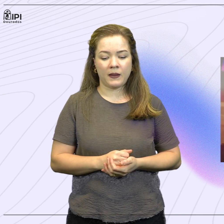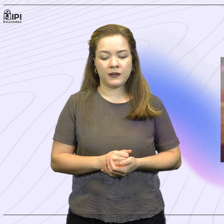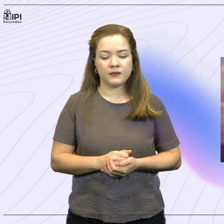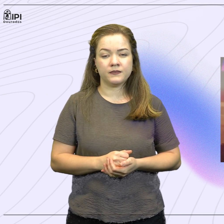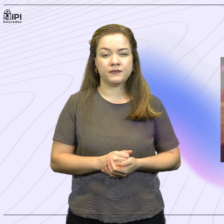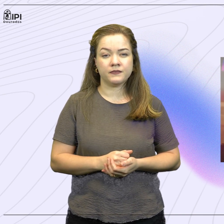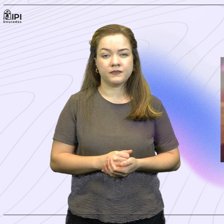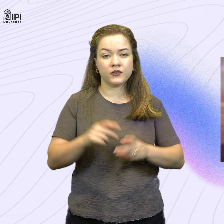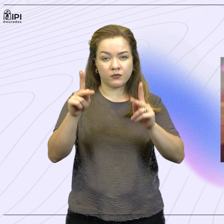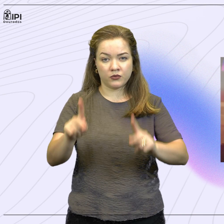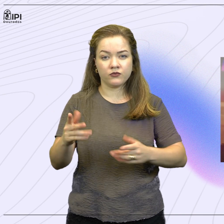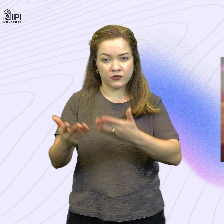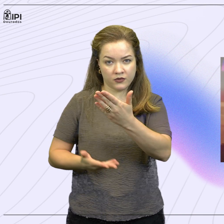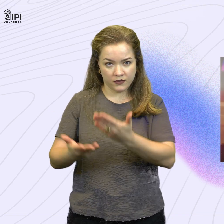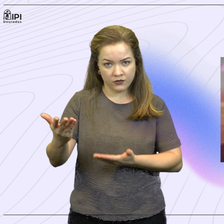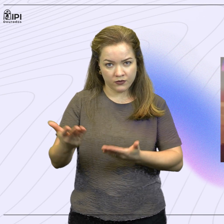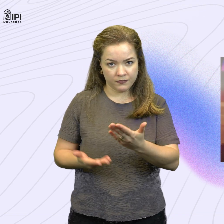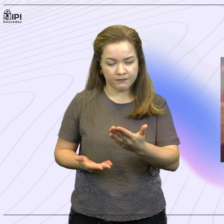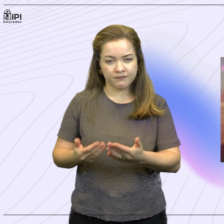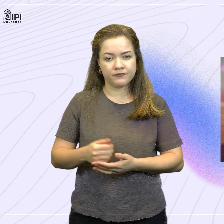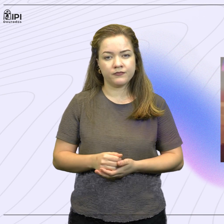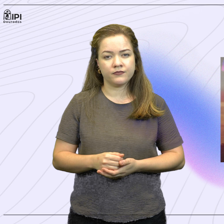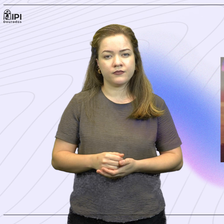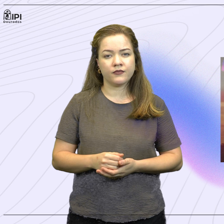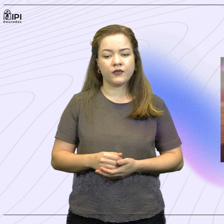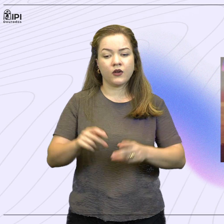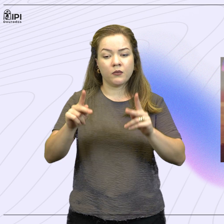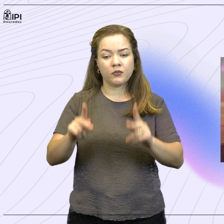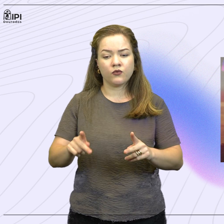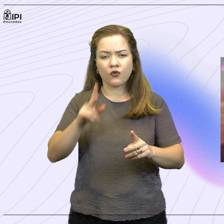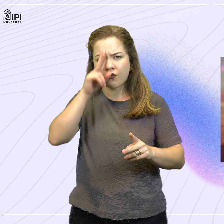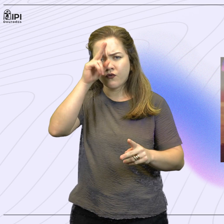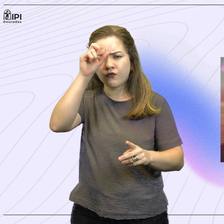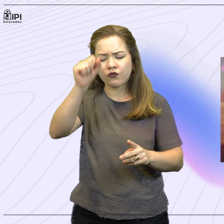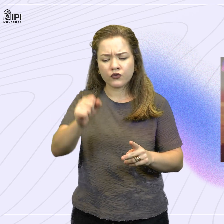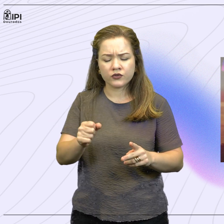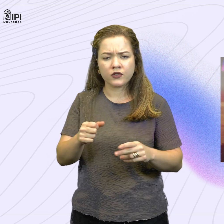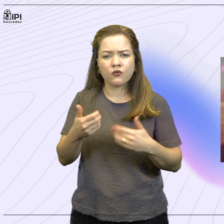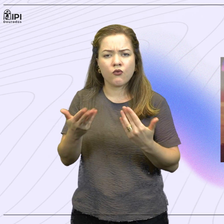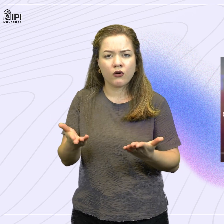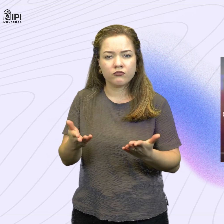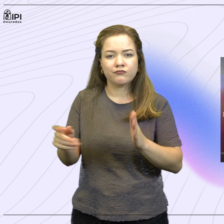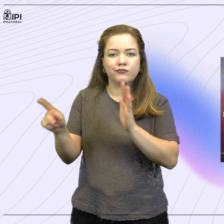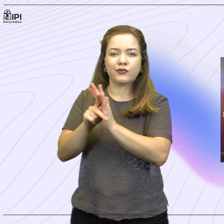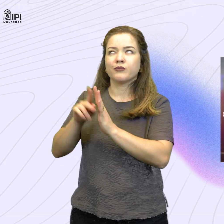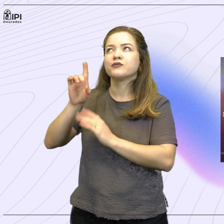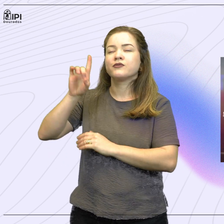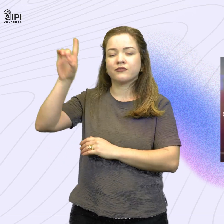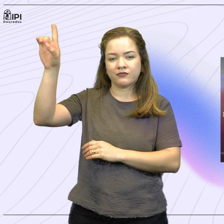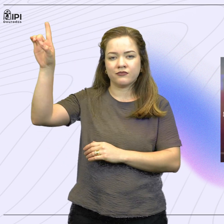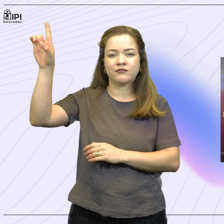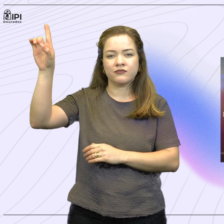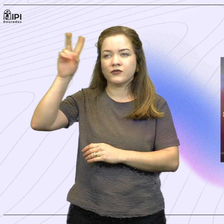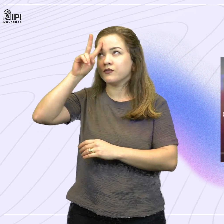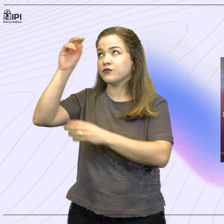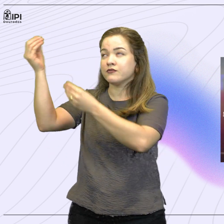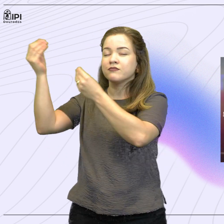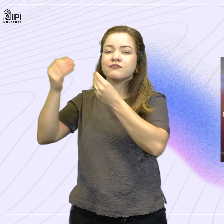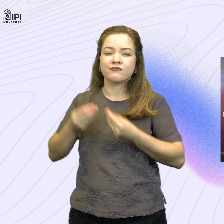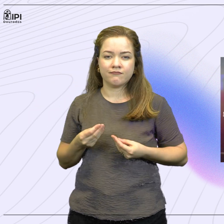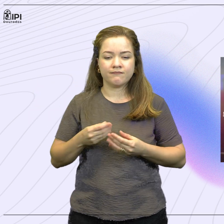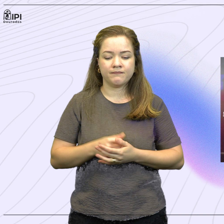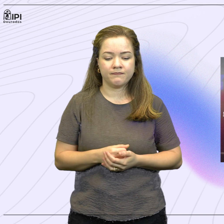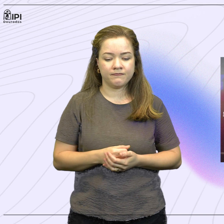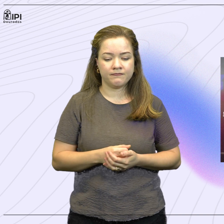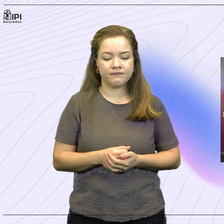um povo servidor é um povo que tem a sua força em Deus. O texto, versículo 11, diz assim: se